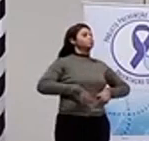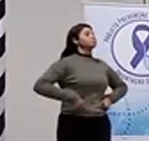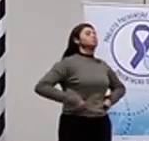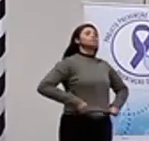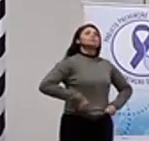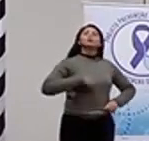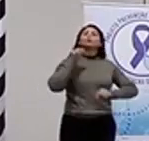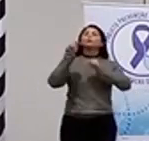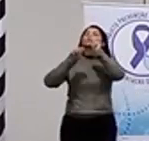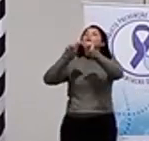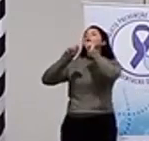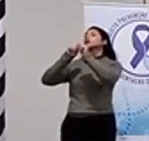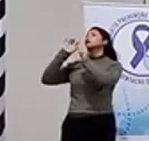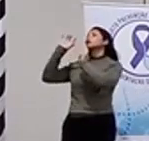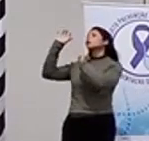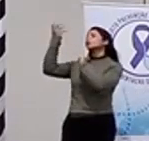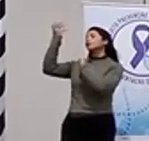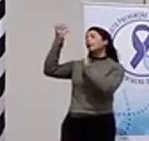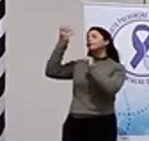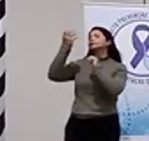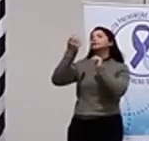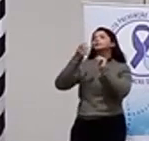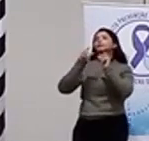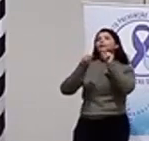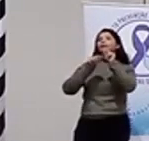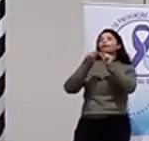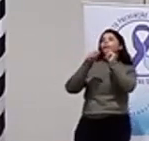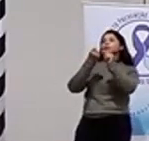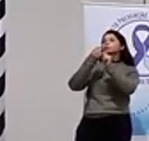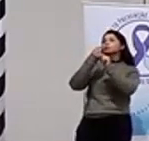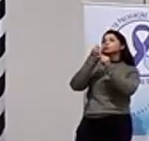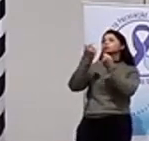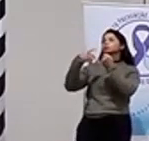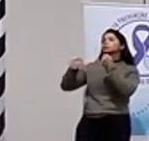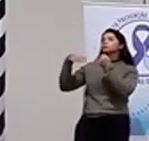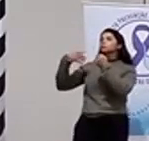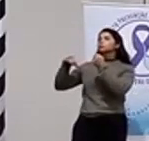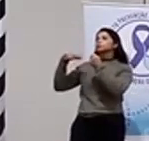Infelizmente, essas terapias são tão caras que é impraticável